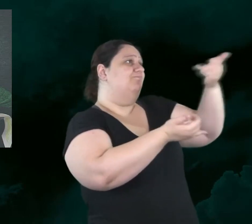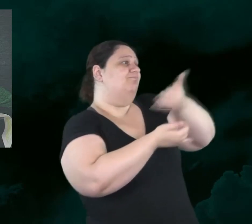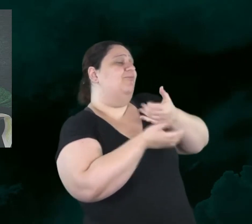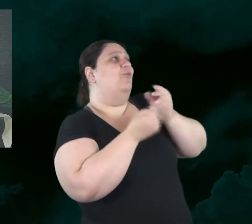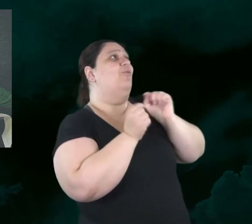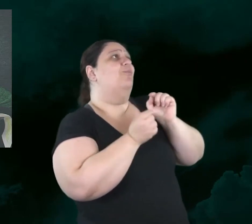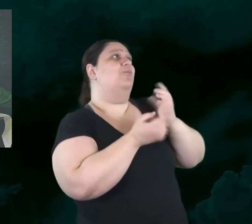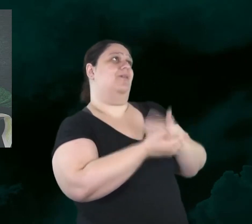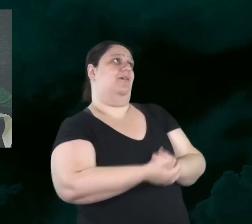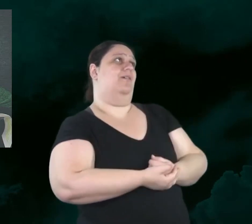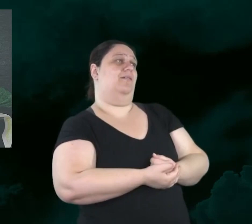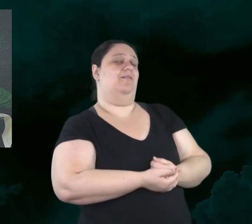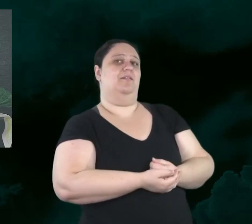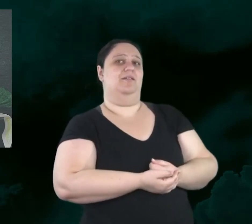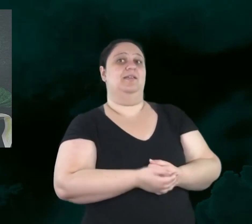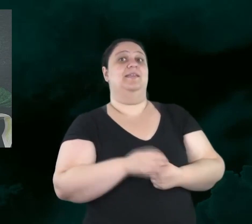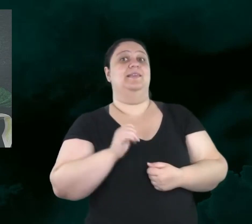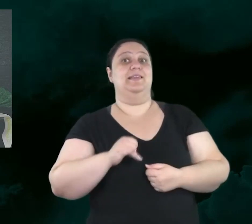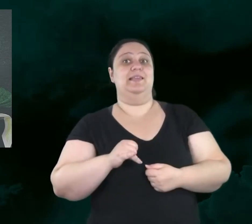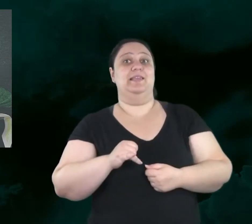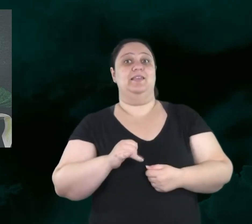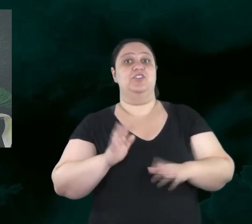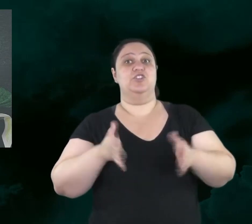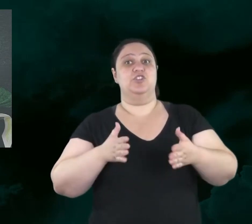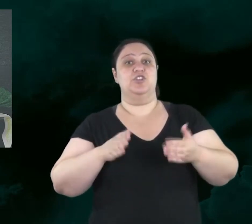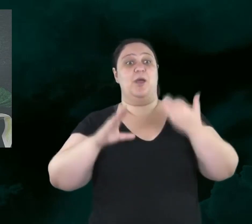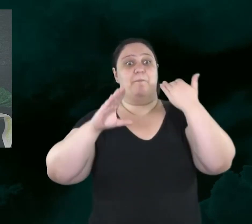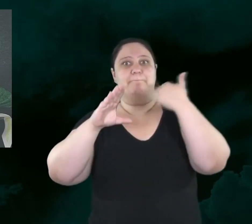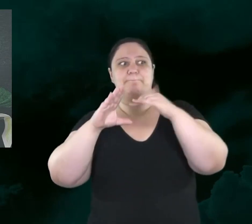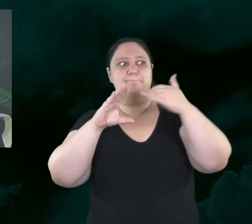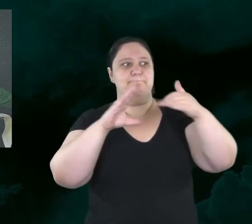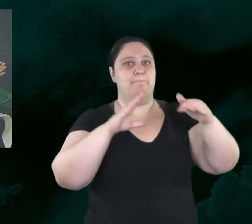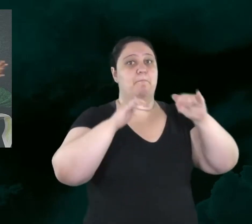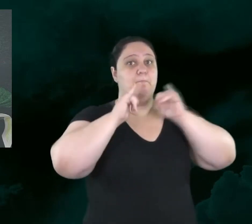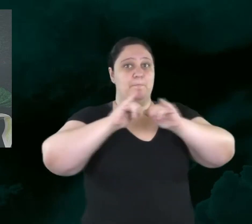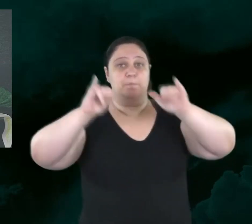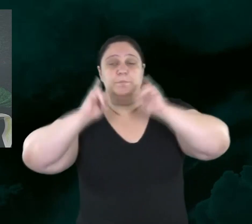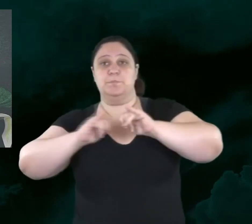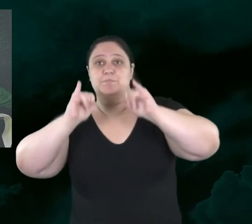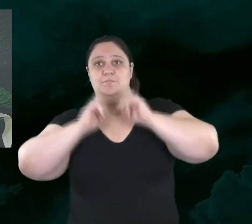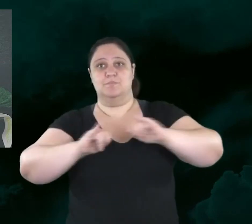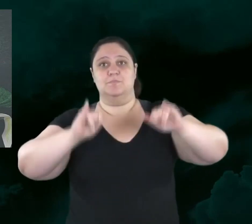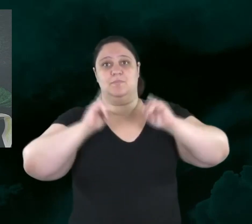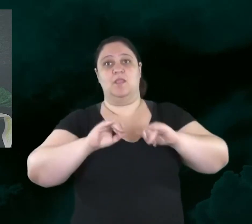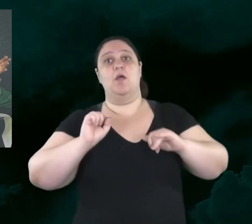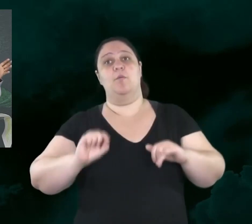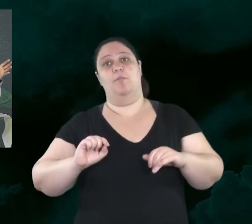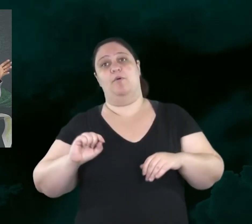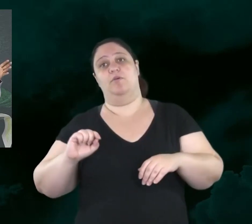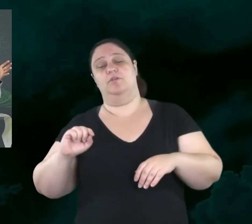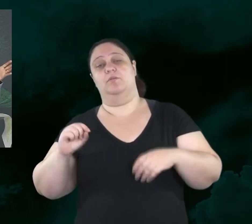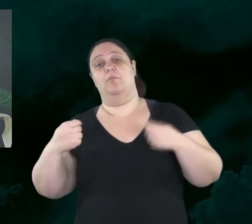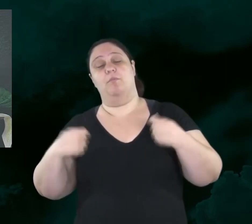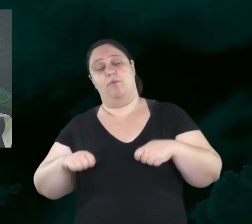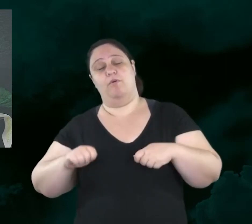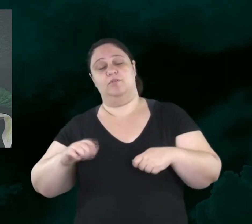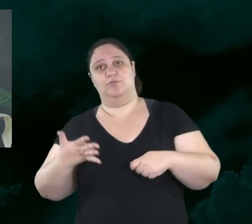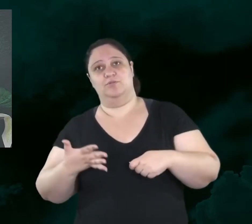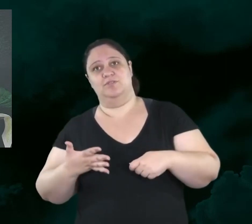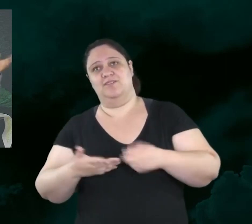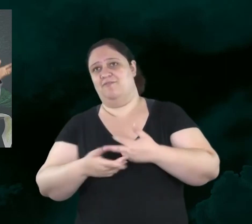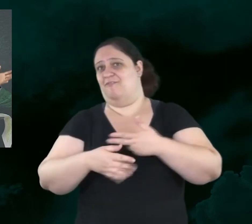Se imediatamente a gente publica, pode ser que, né, muitos irmãos vão se